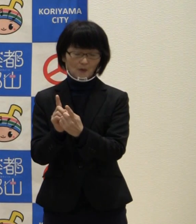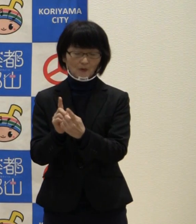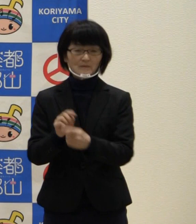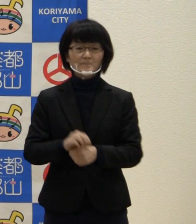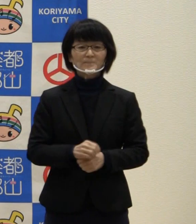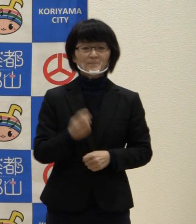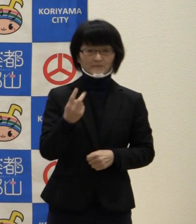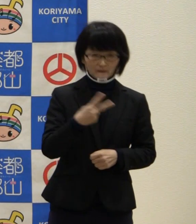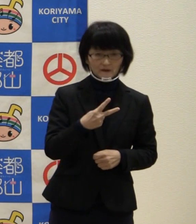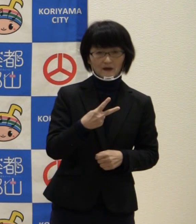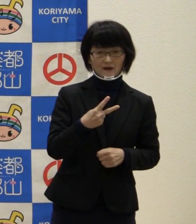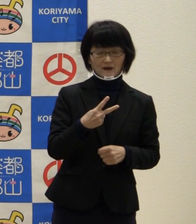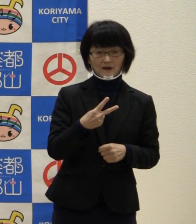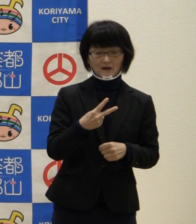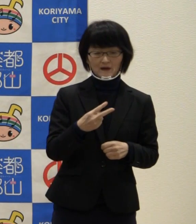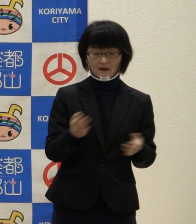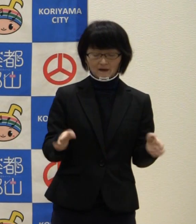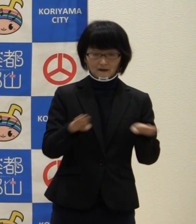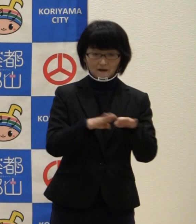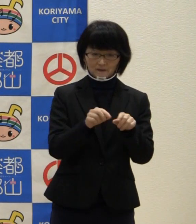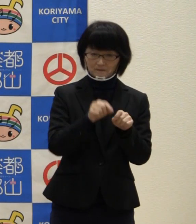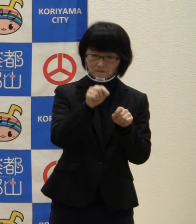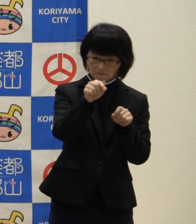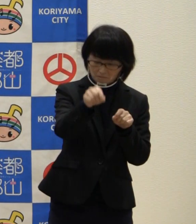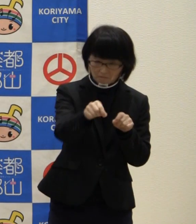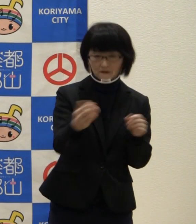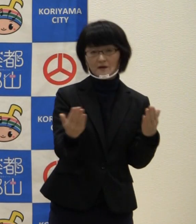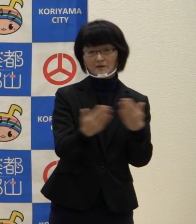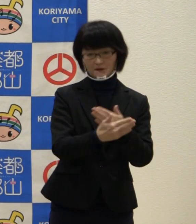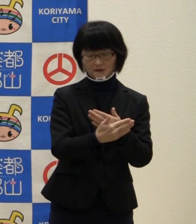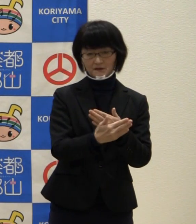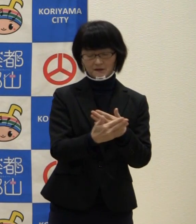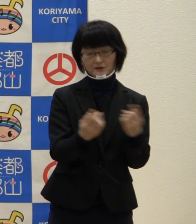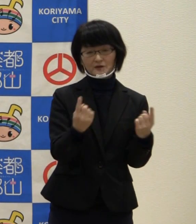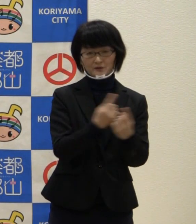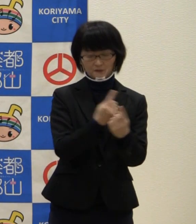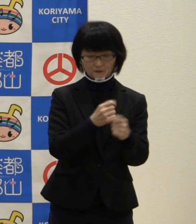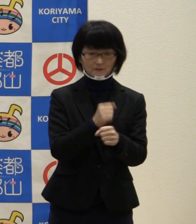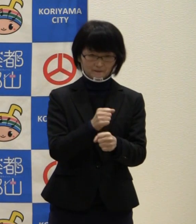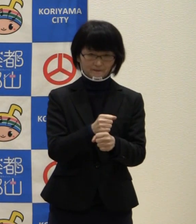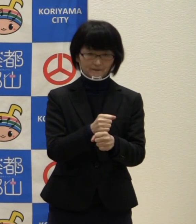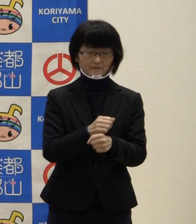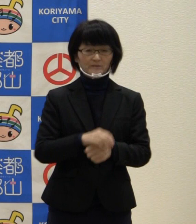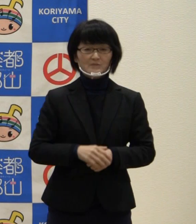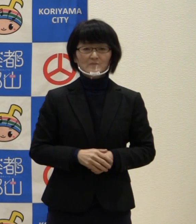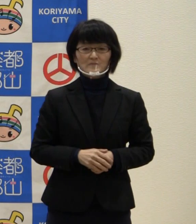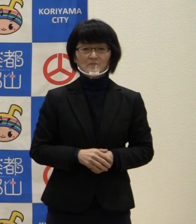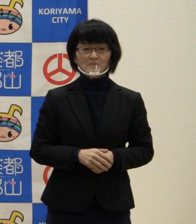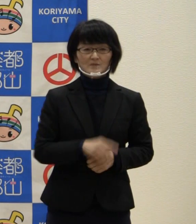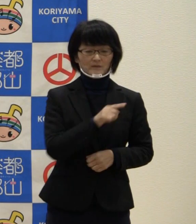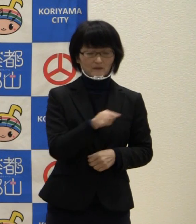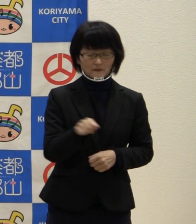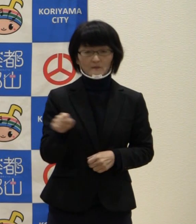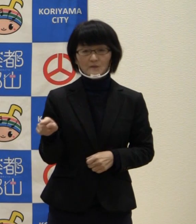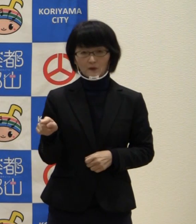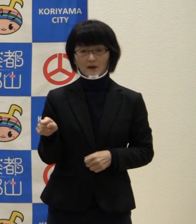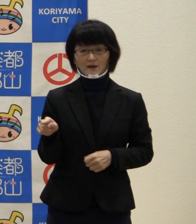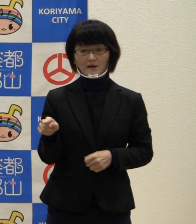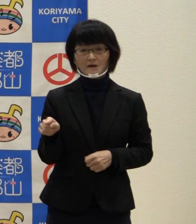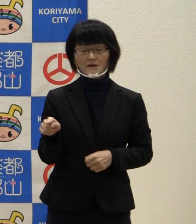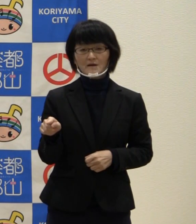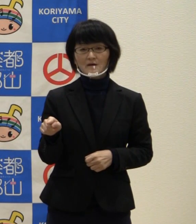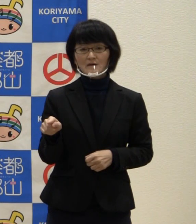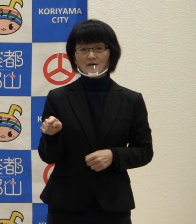から長寿命化工事及び機能改善というものにしております。でそれぞれ